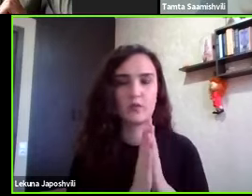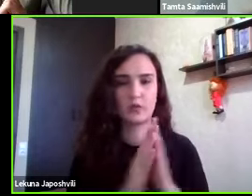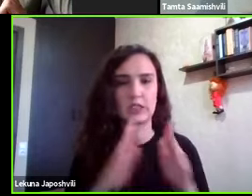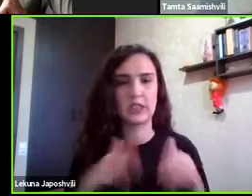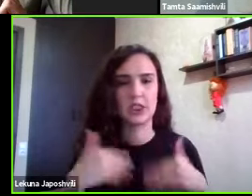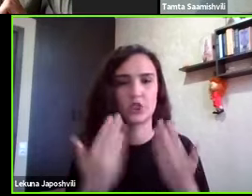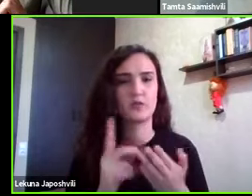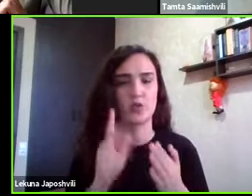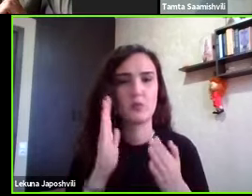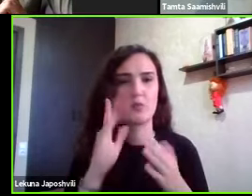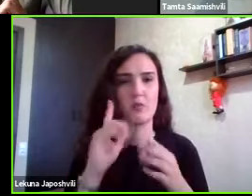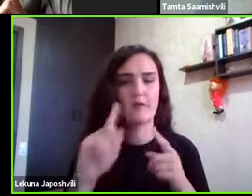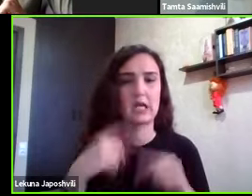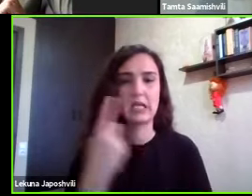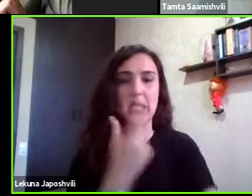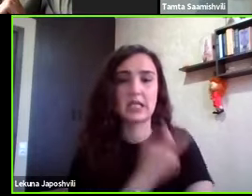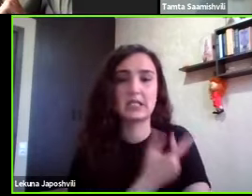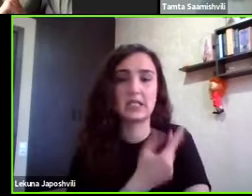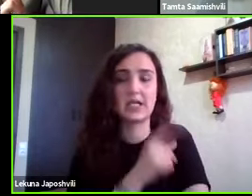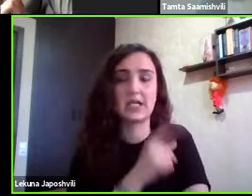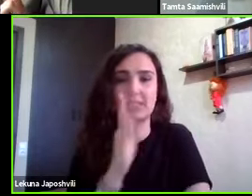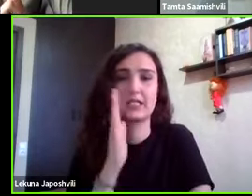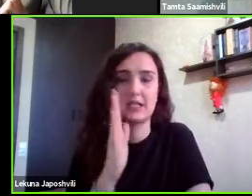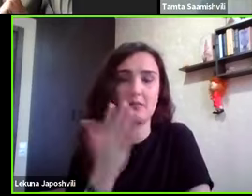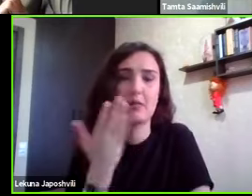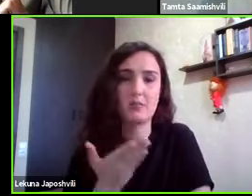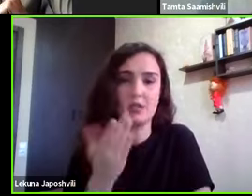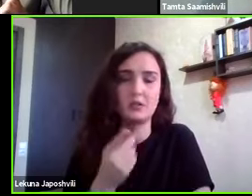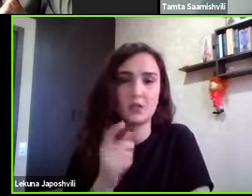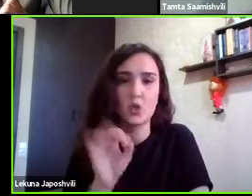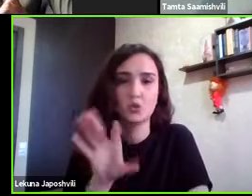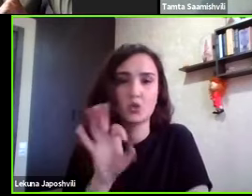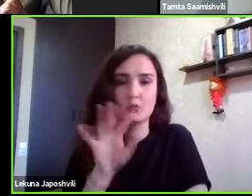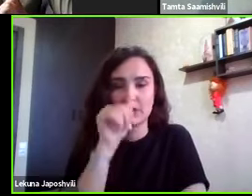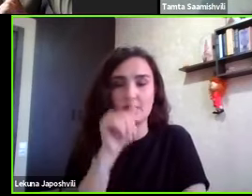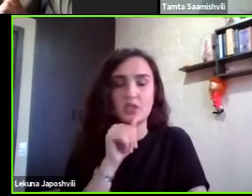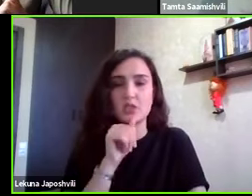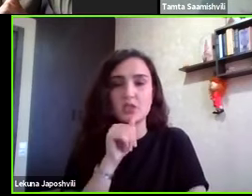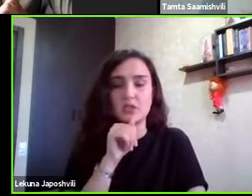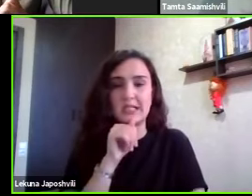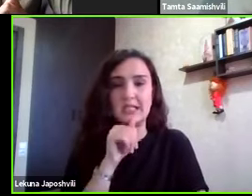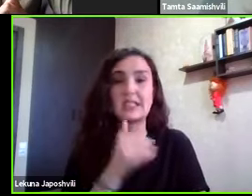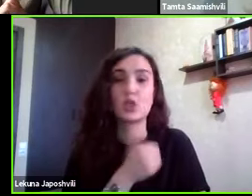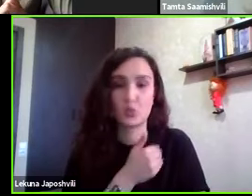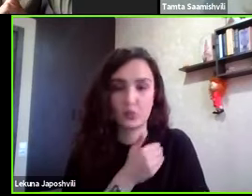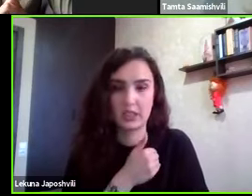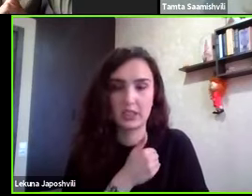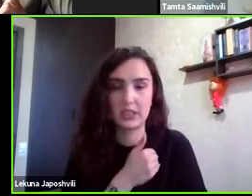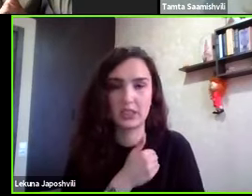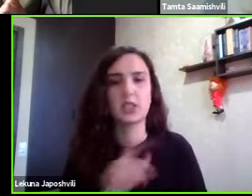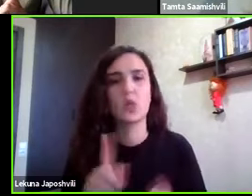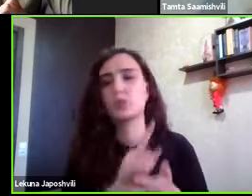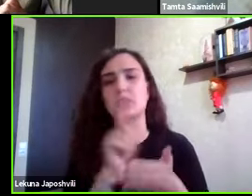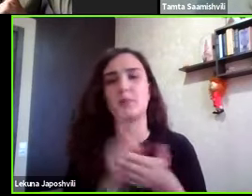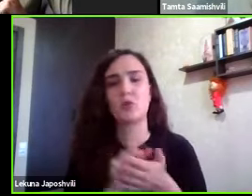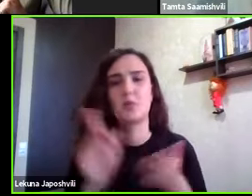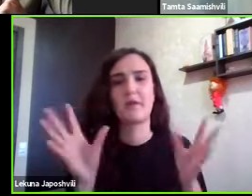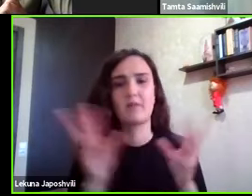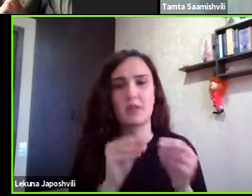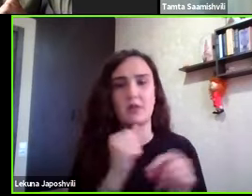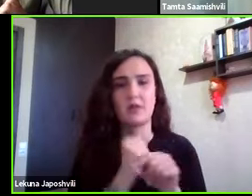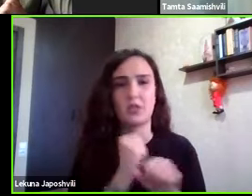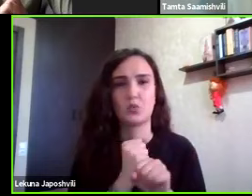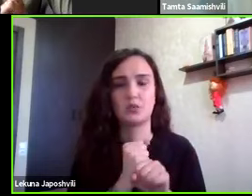რომ მომავალი აცრა, რომელიც იქნება ალბათ ოქტომბრის თვეში, სასურველია და აუცილებელია, რომ ყველამ